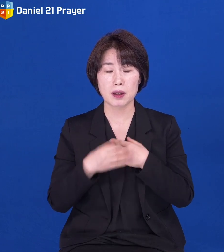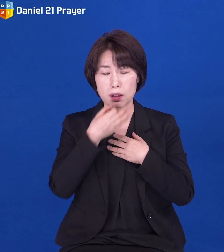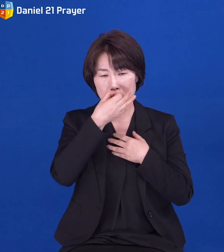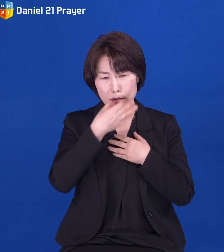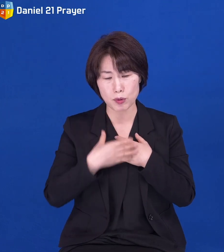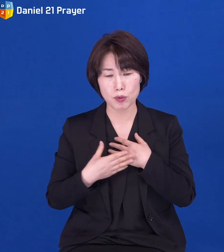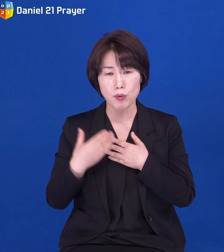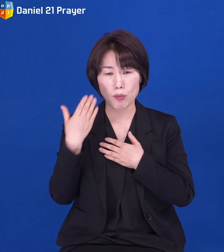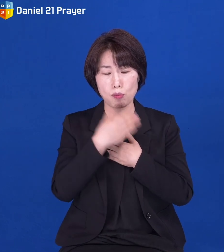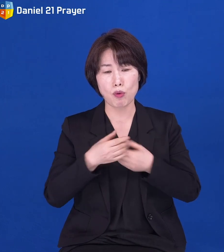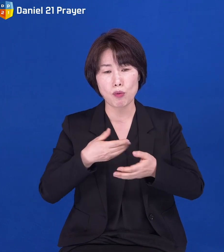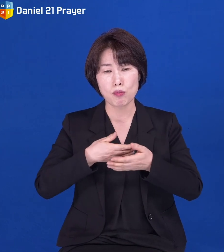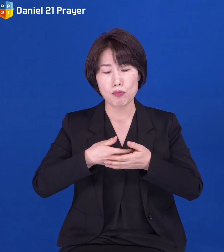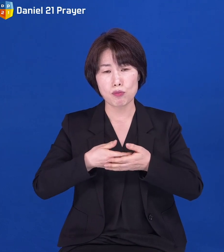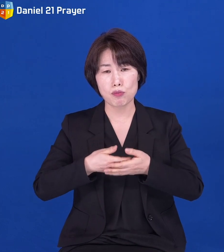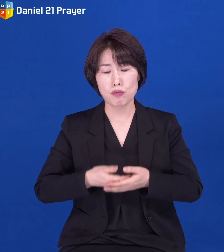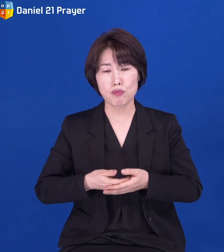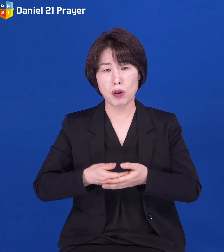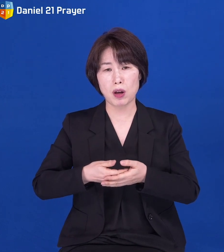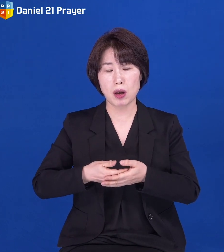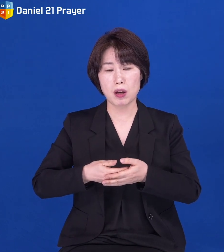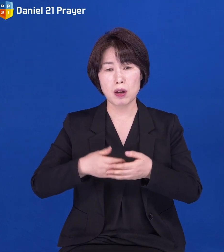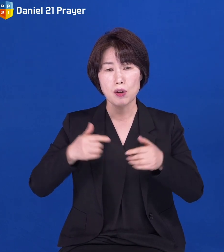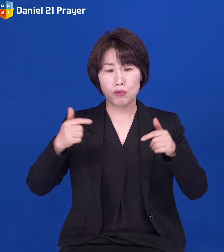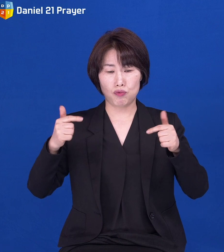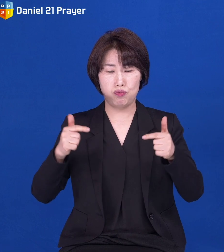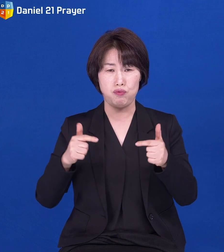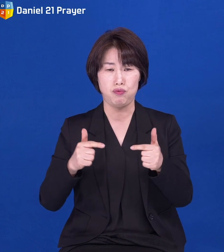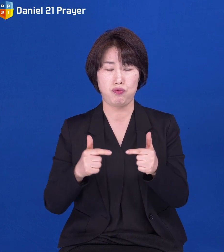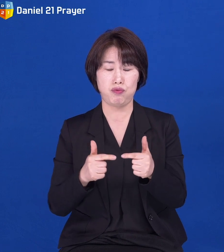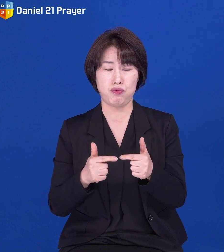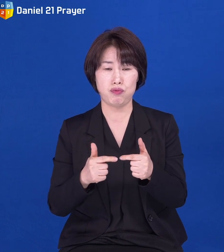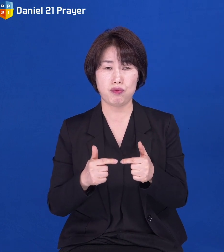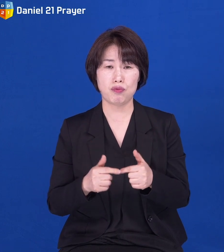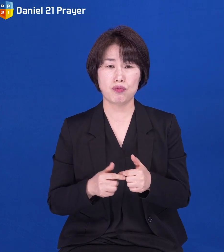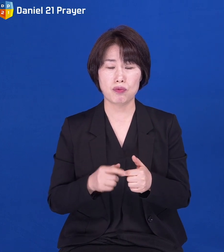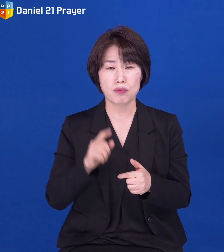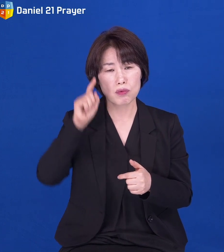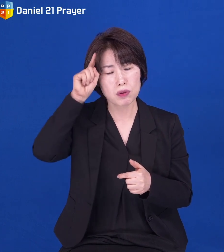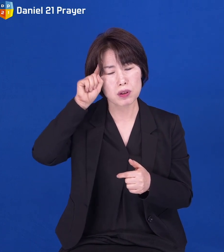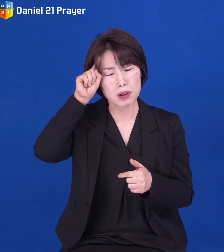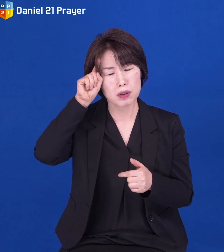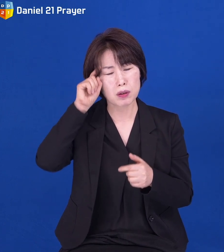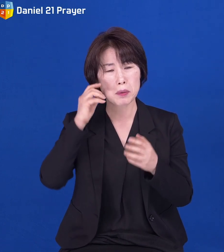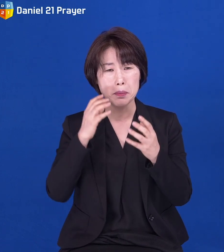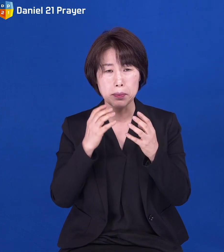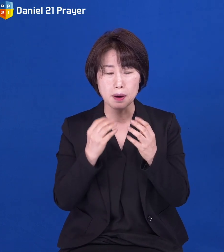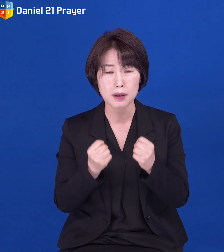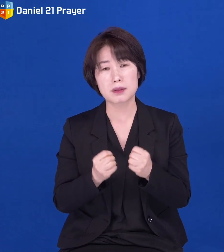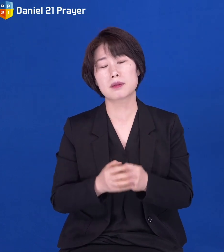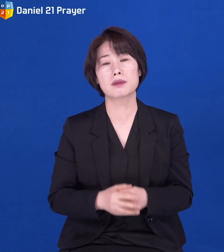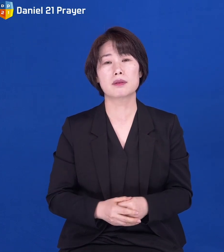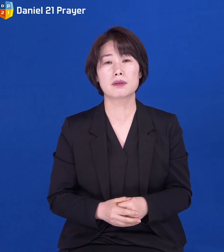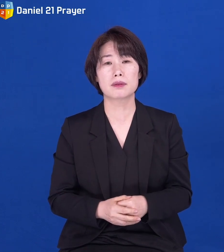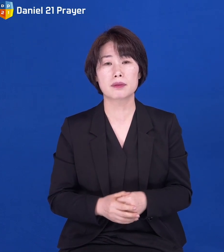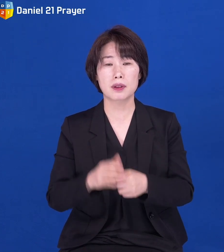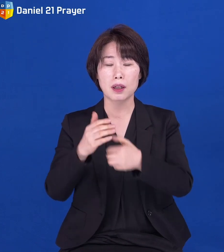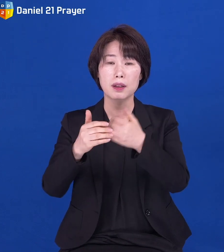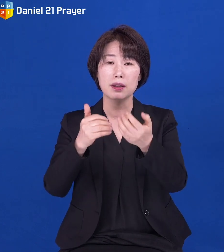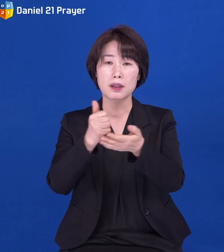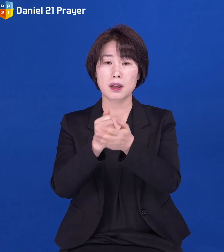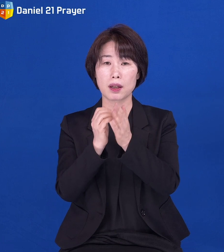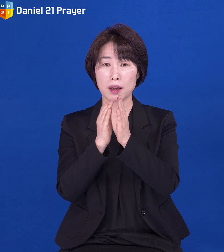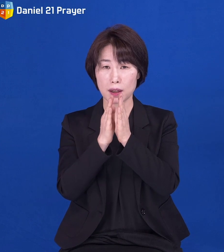그러니까 막 스트레스가 막 너무 많이 받고 막 눈물을 흘리면서 하나님한테 막 기도를 하는데 그때마다 하나님한테